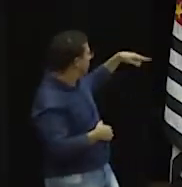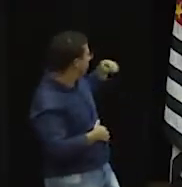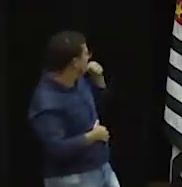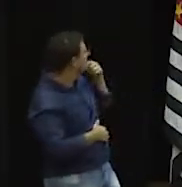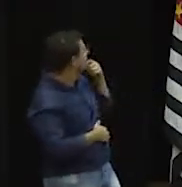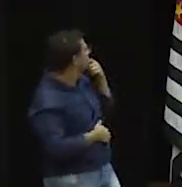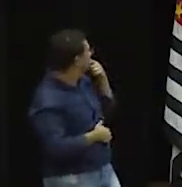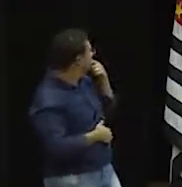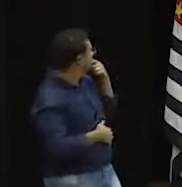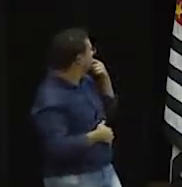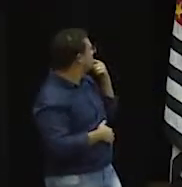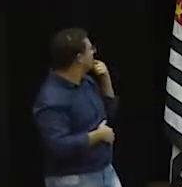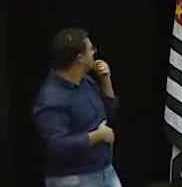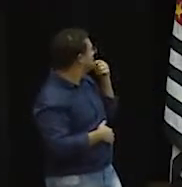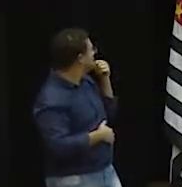Uma outra questão.